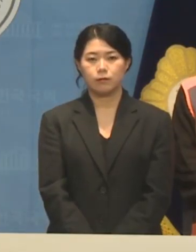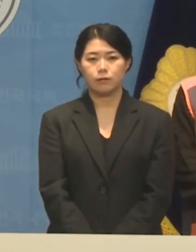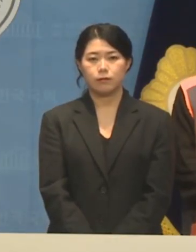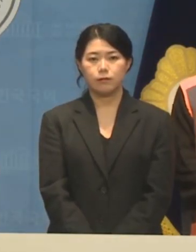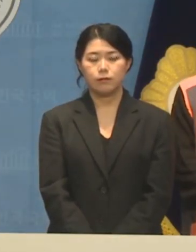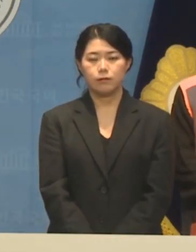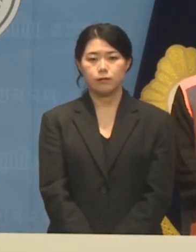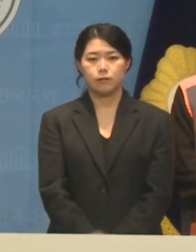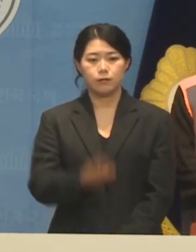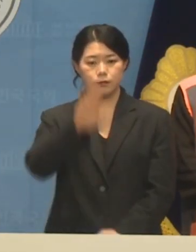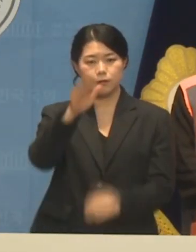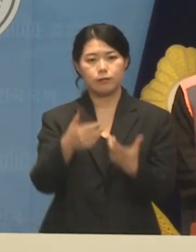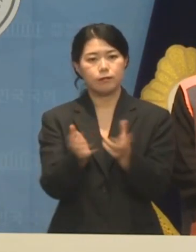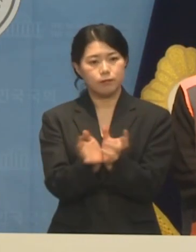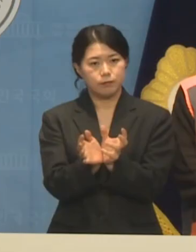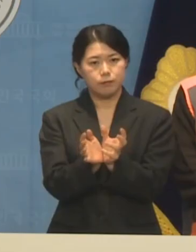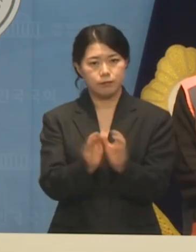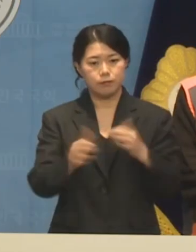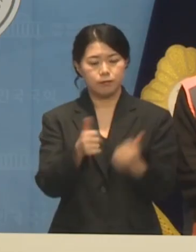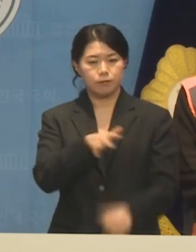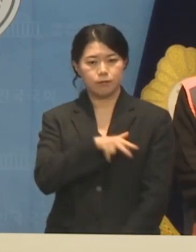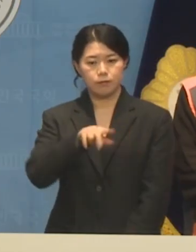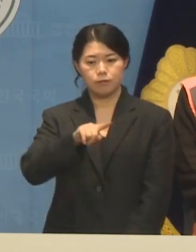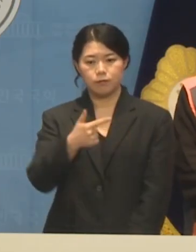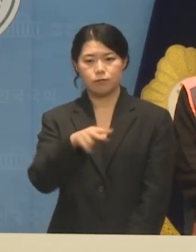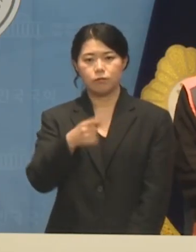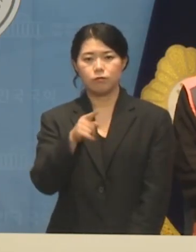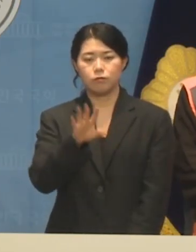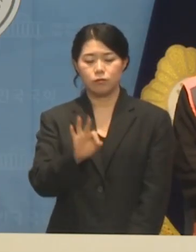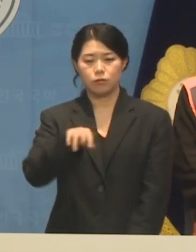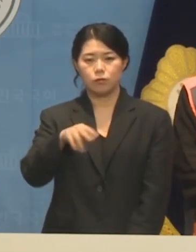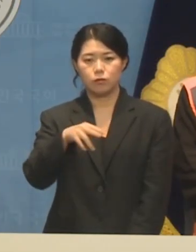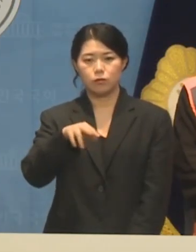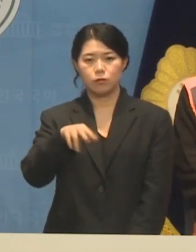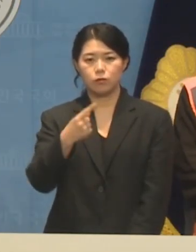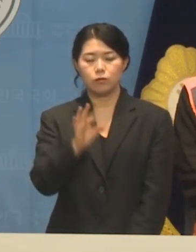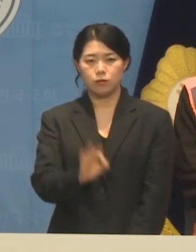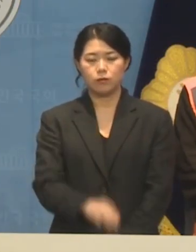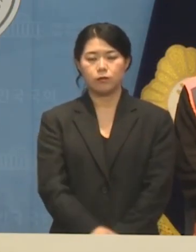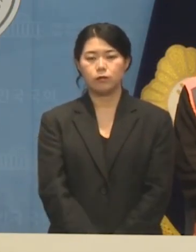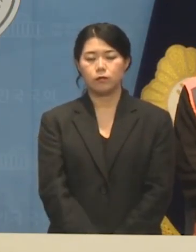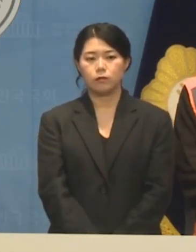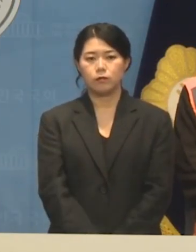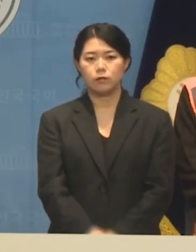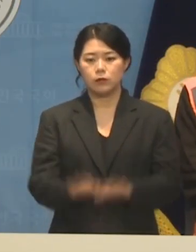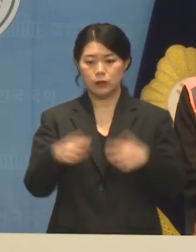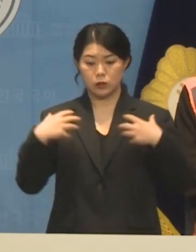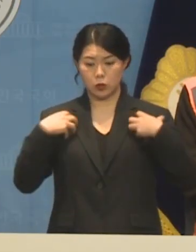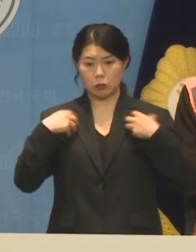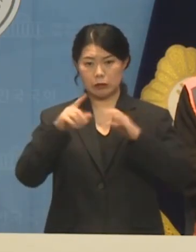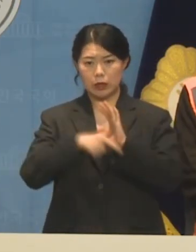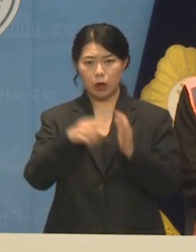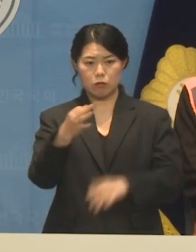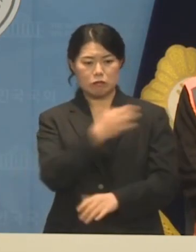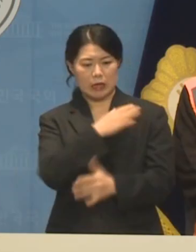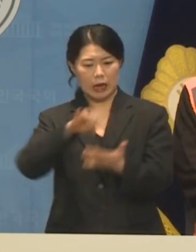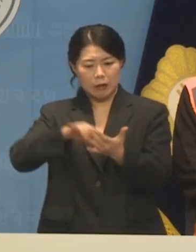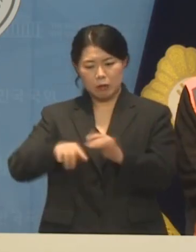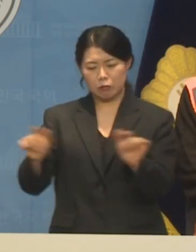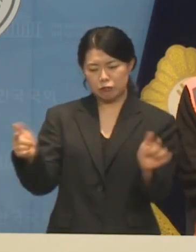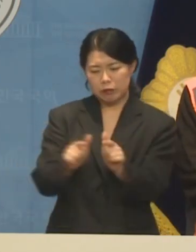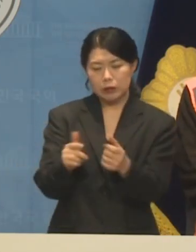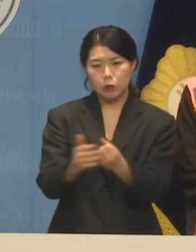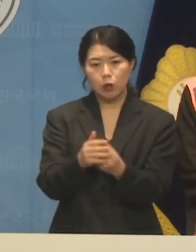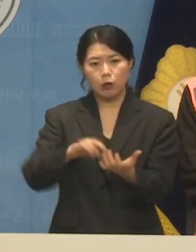네, 진보당 국회의원 전정덕입니다. 윤석열 정부 들어서 부자 감세로 인해서